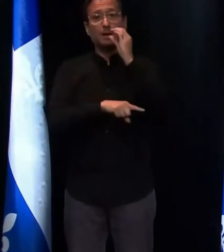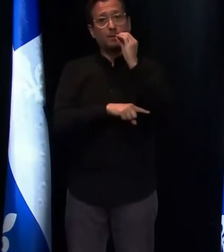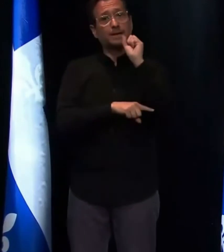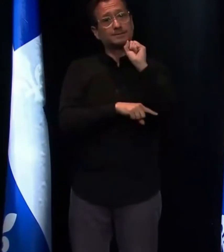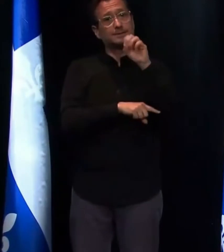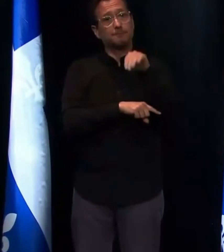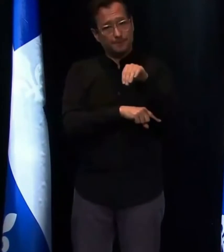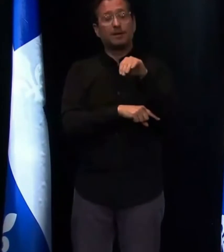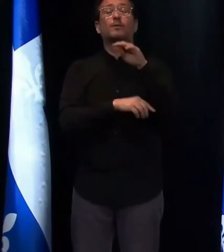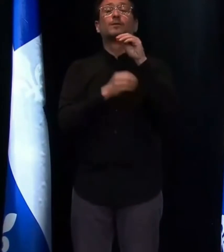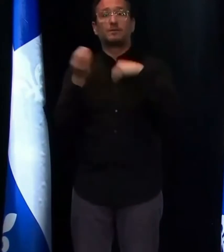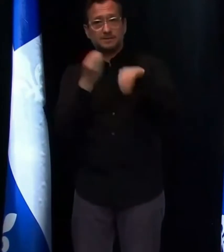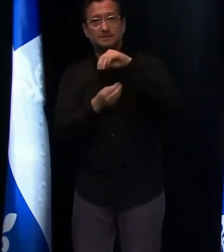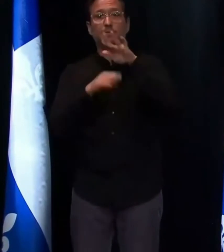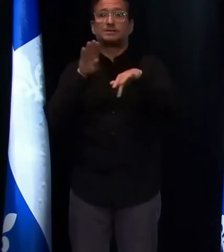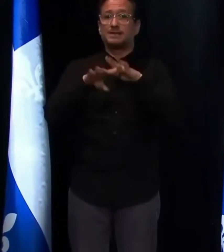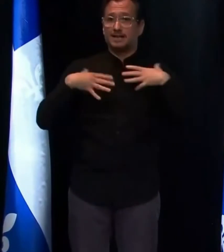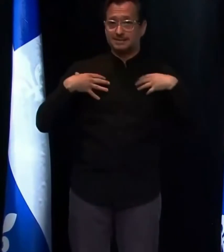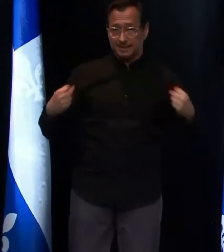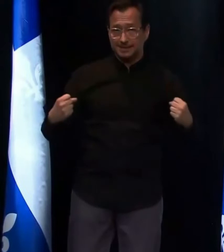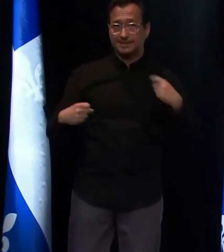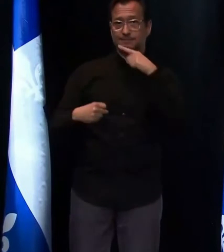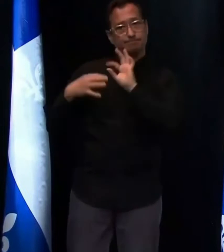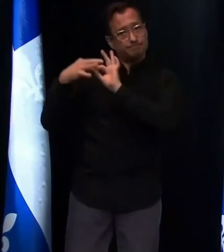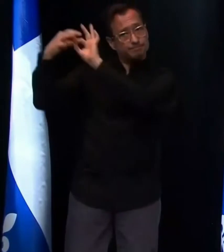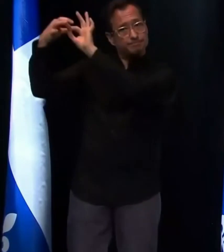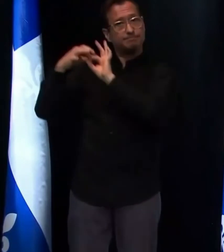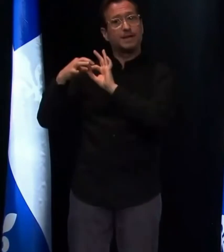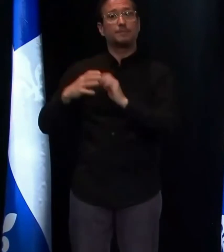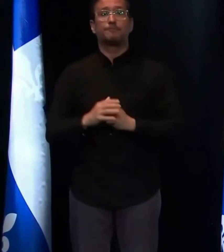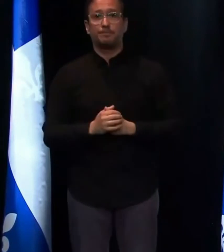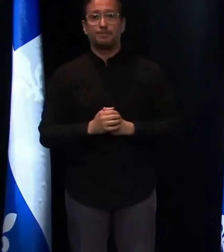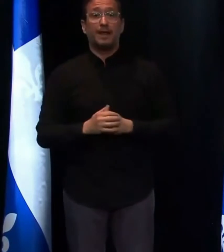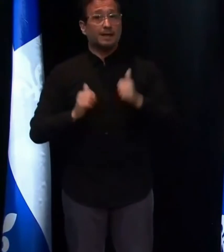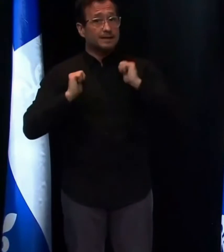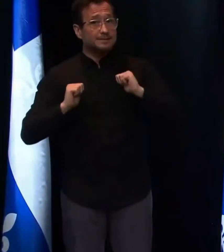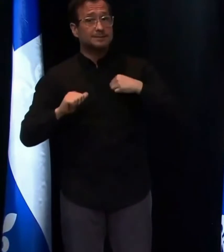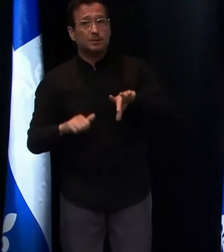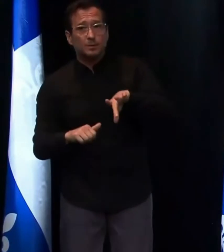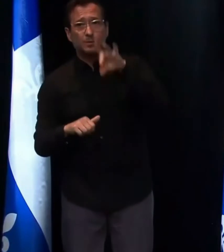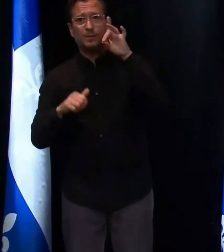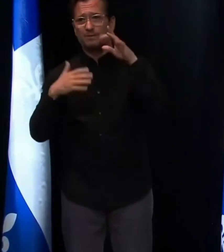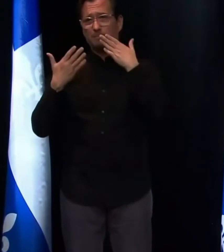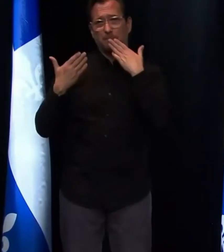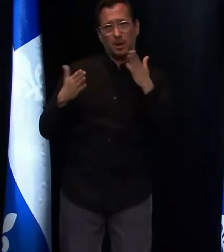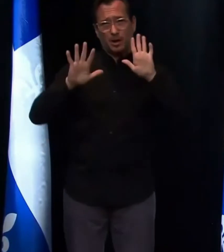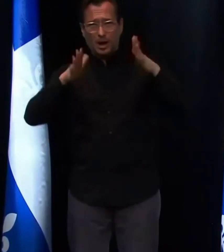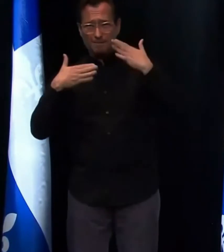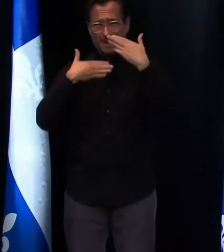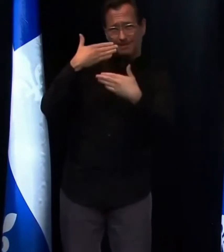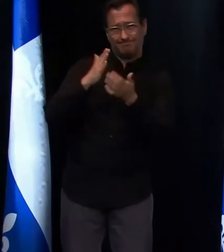pouviez montrer au gars derrière moi à danser la Macarena, parce que il a l'air d'essayer depuis tantôt,